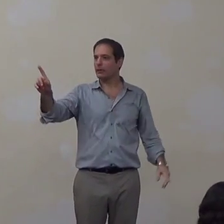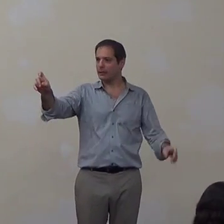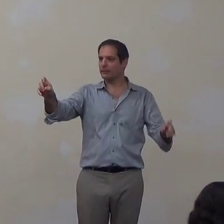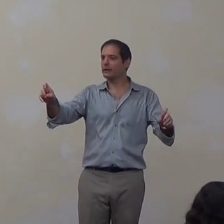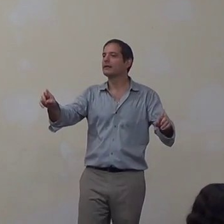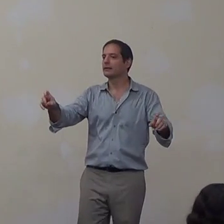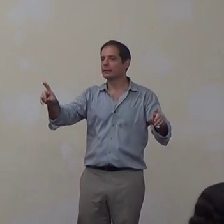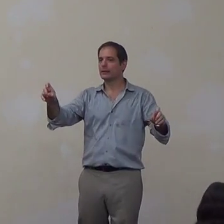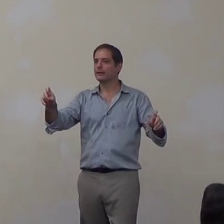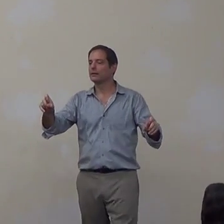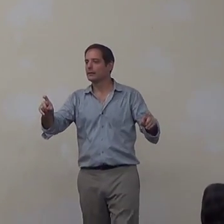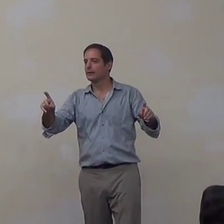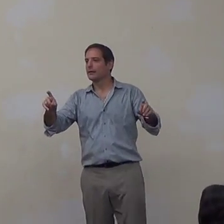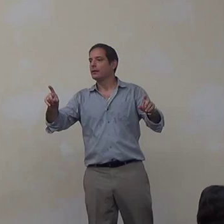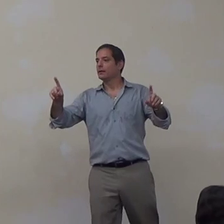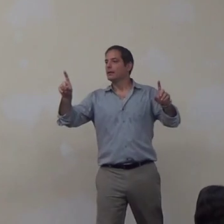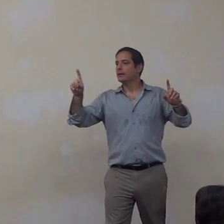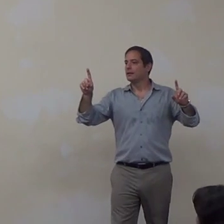ahora.